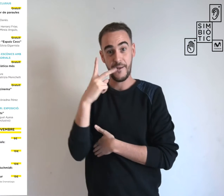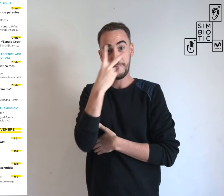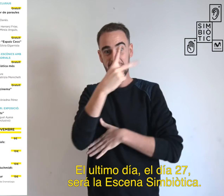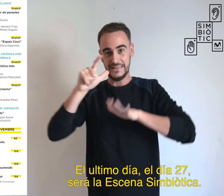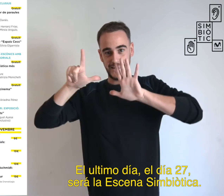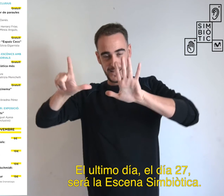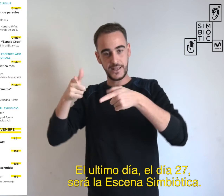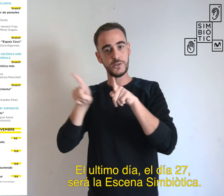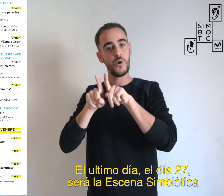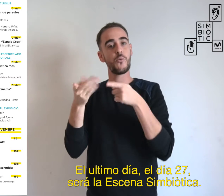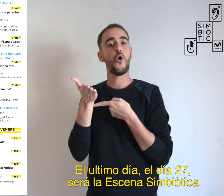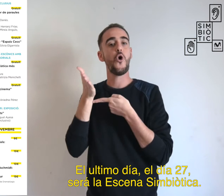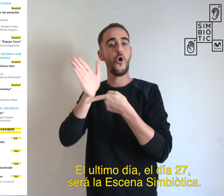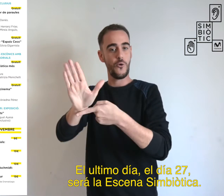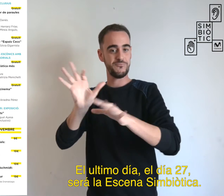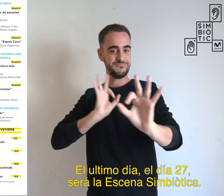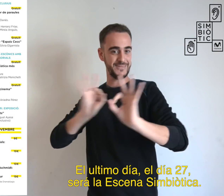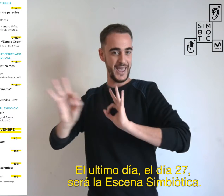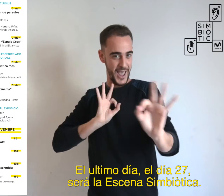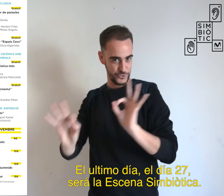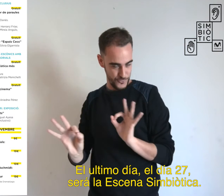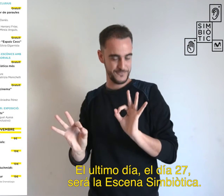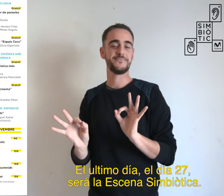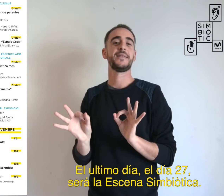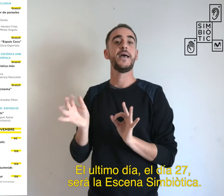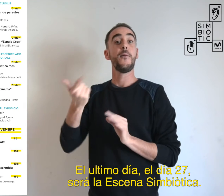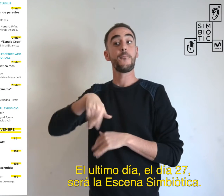El último día, el día 27, será la escena simbiótica.